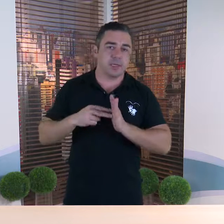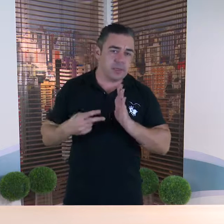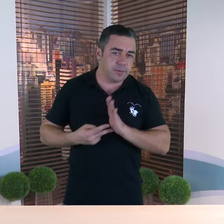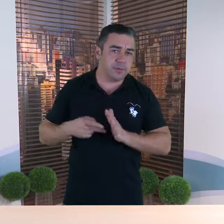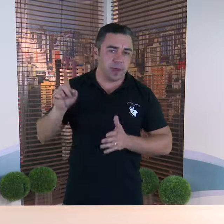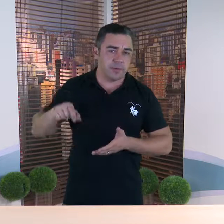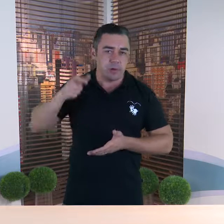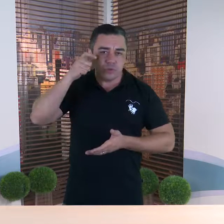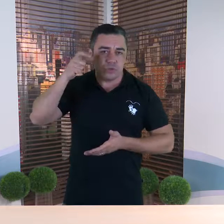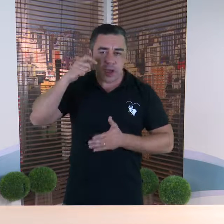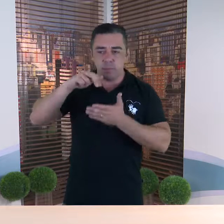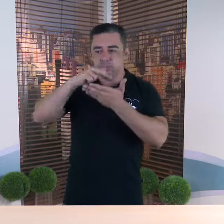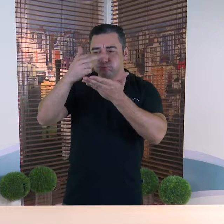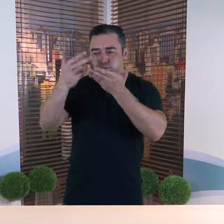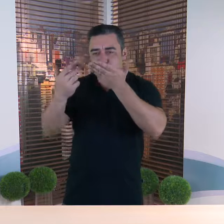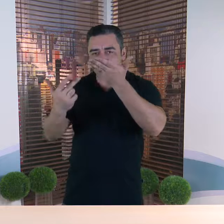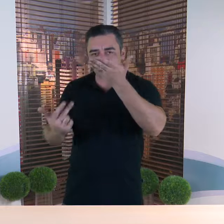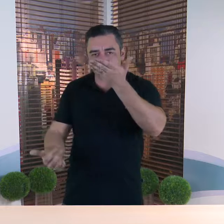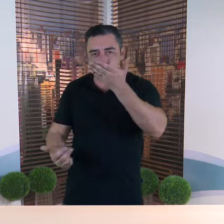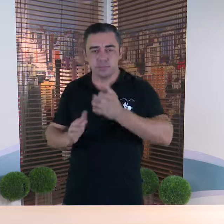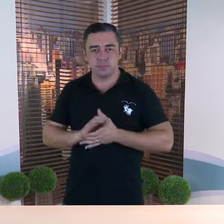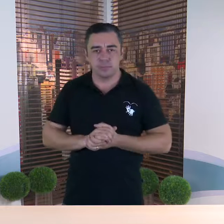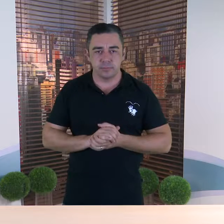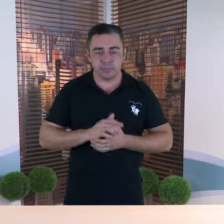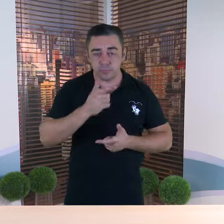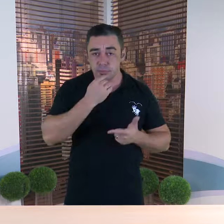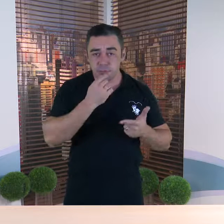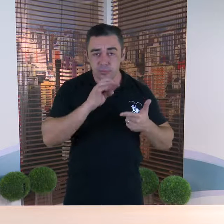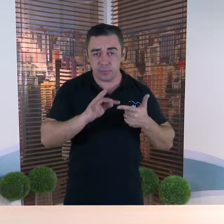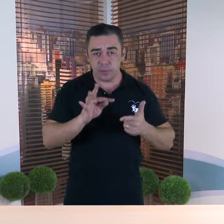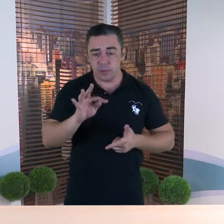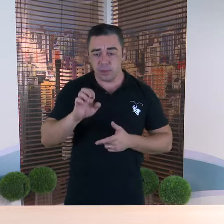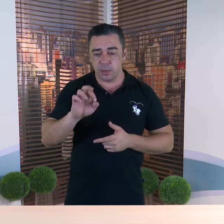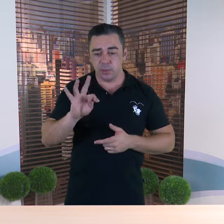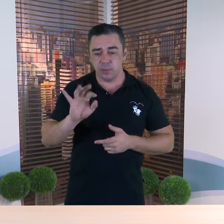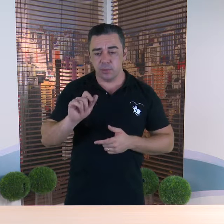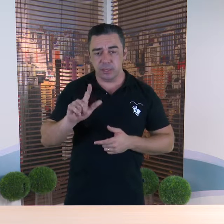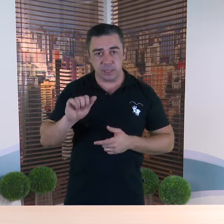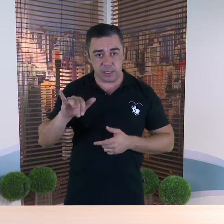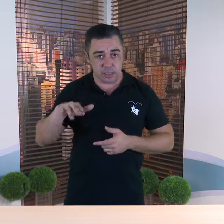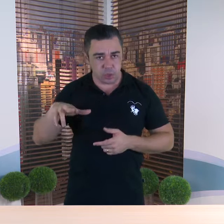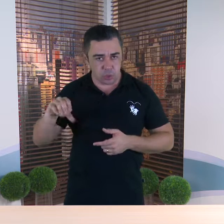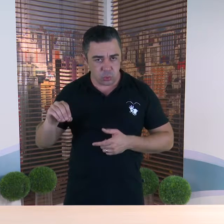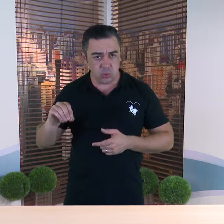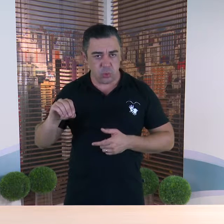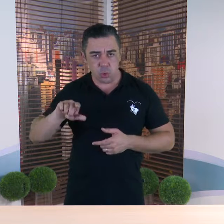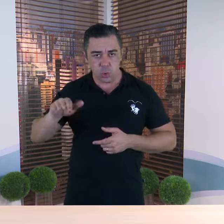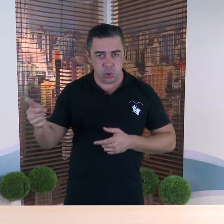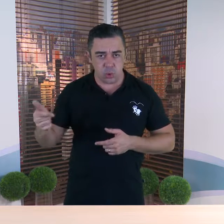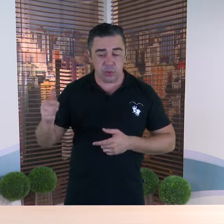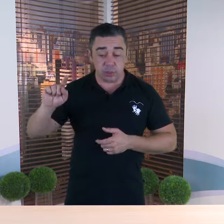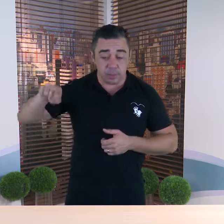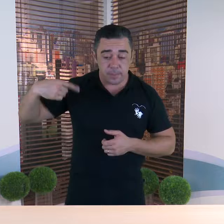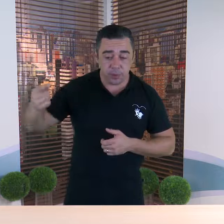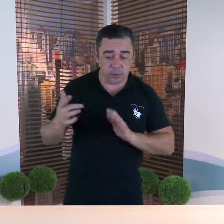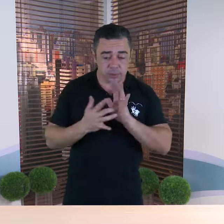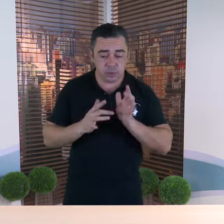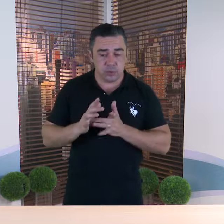referência à queda de Satanás. Desta forma, Tertuliano, em 155 a 220 depois de Cristo, de